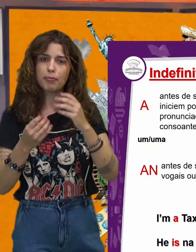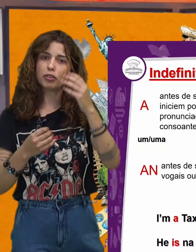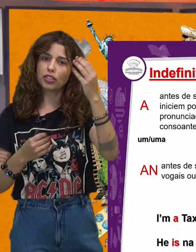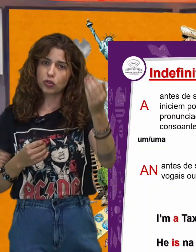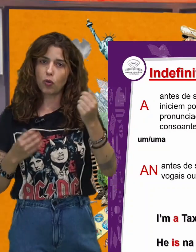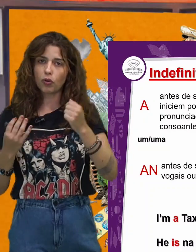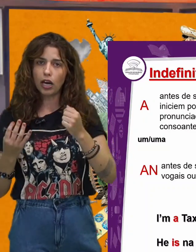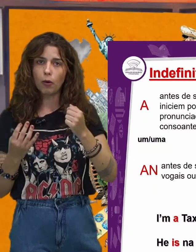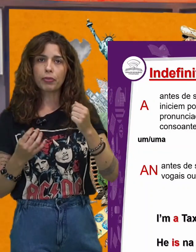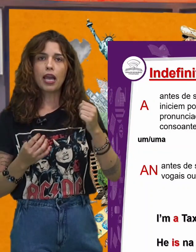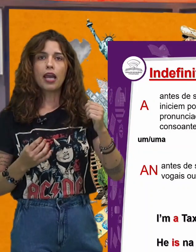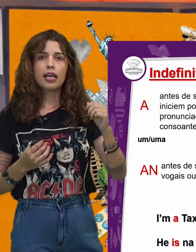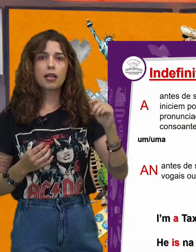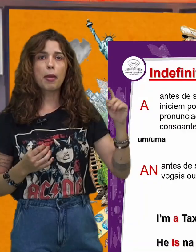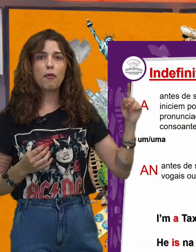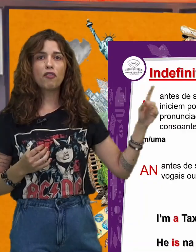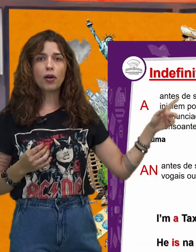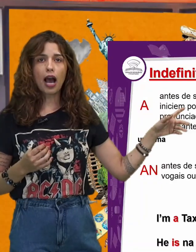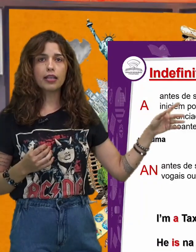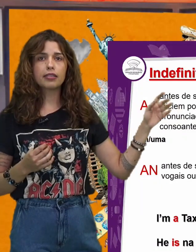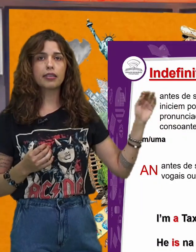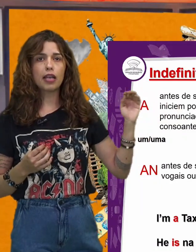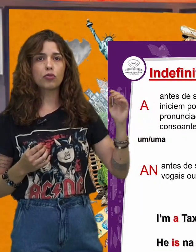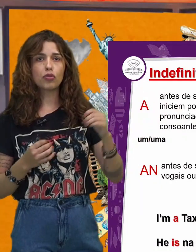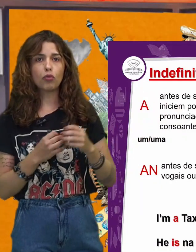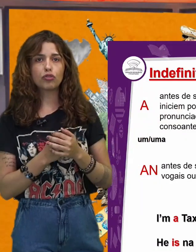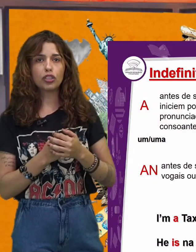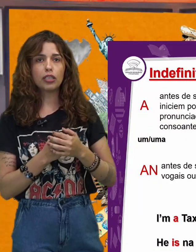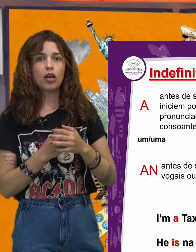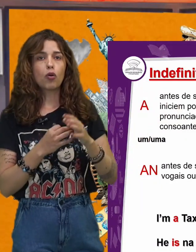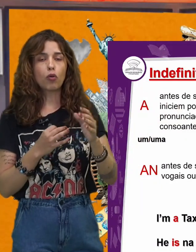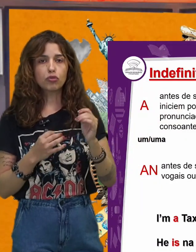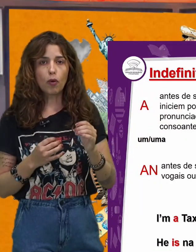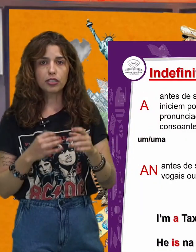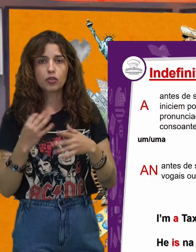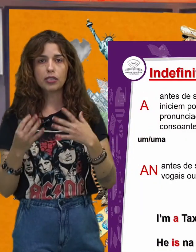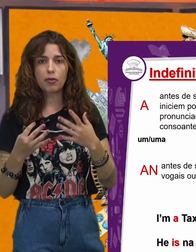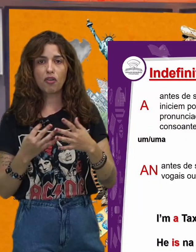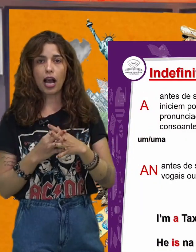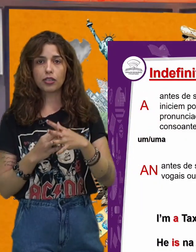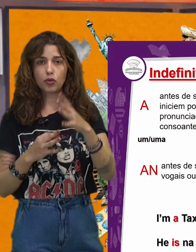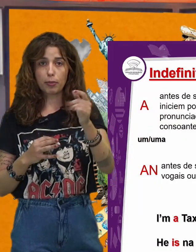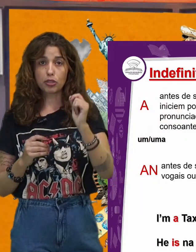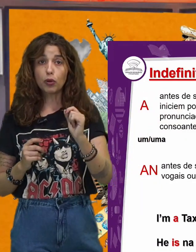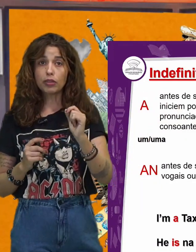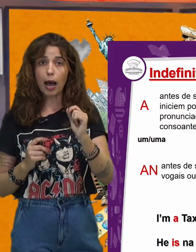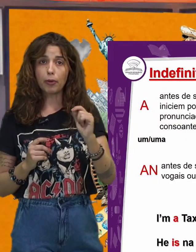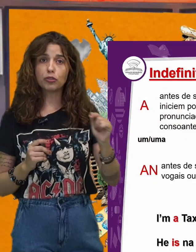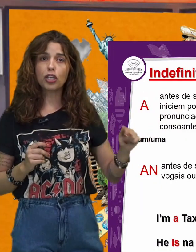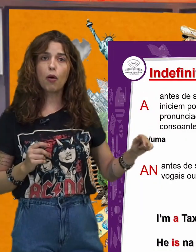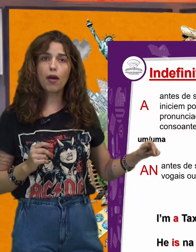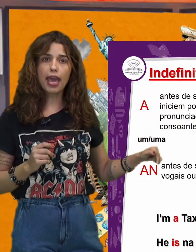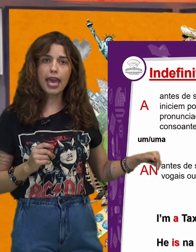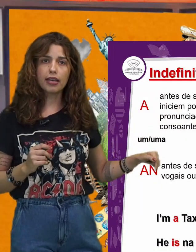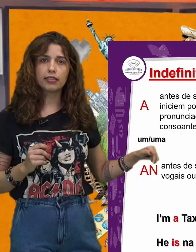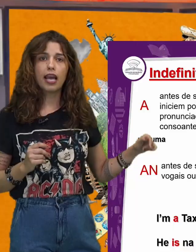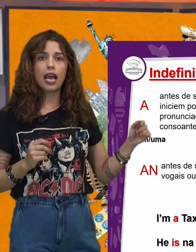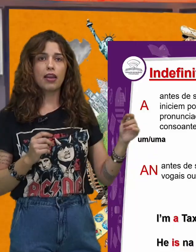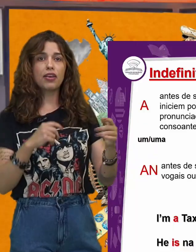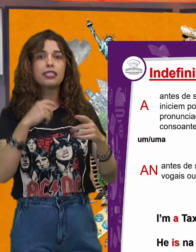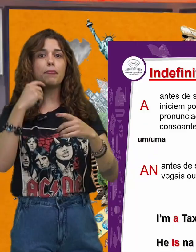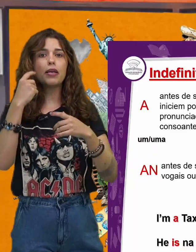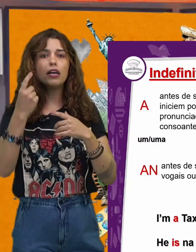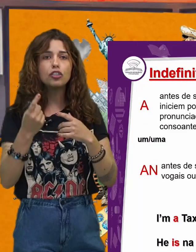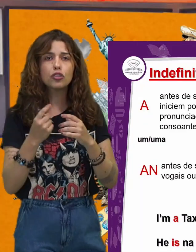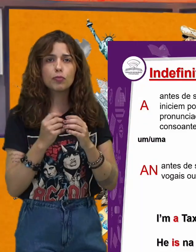do H que pode ter som ou não? E também por vogais que tem um som de consoantes, que são as semivogais, o Y e o W. Já o N,